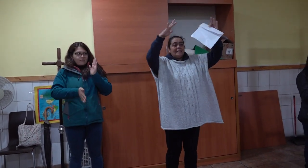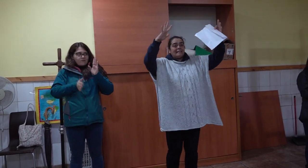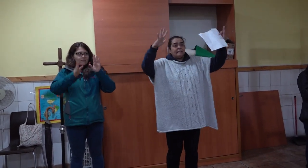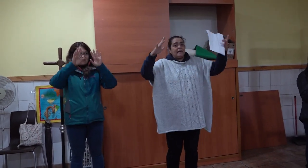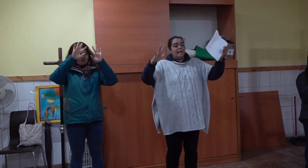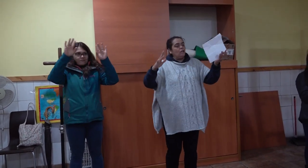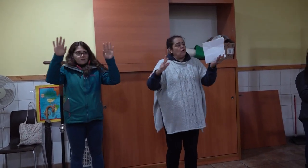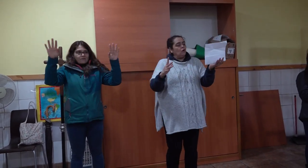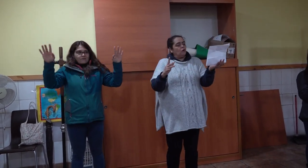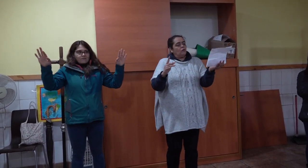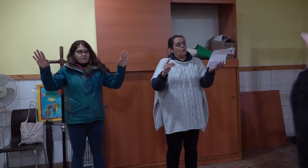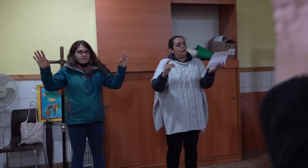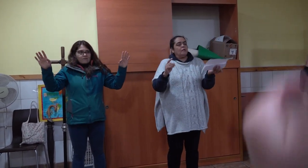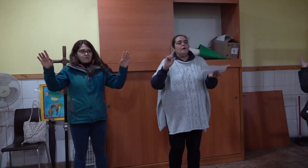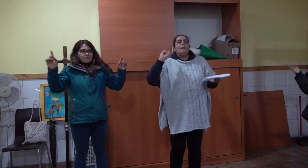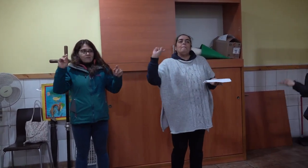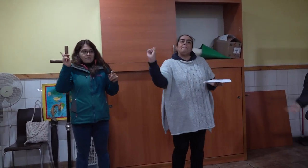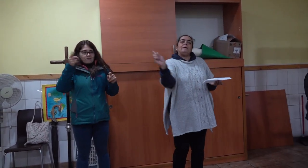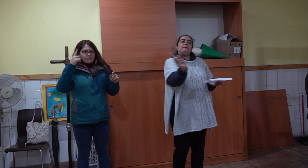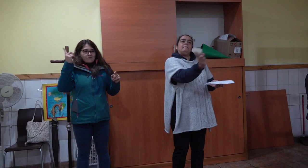vas al cielo.